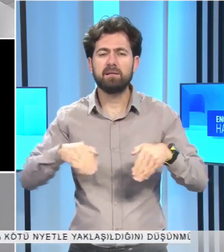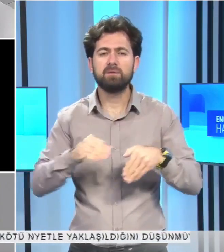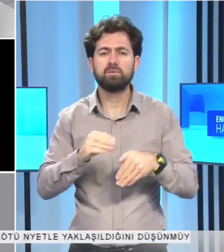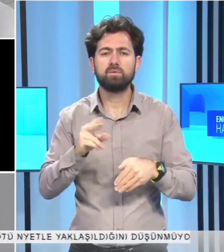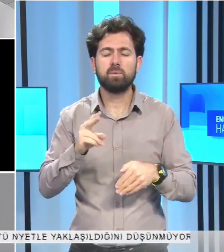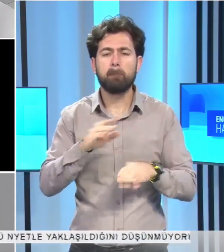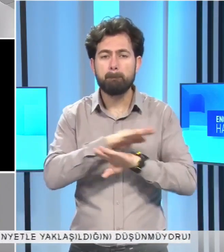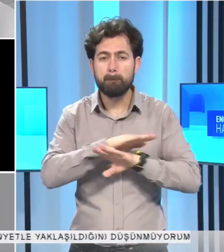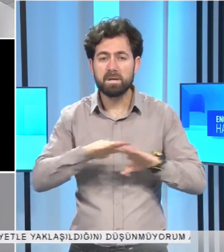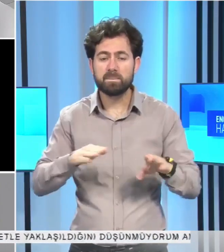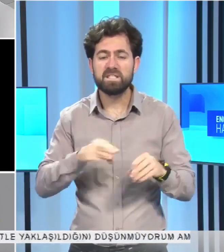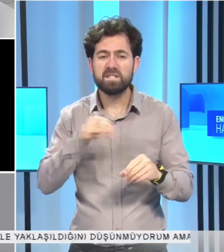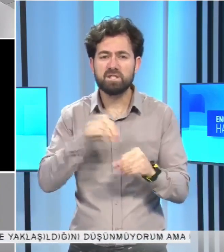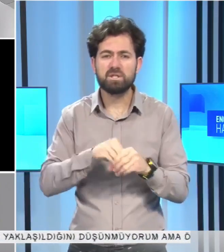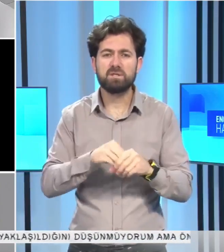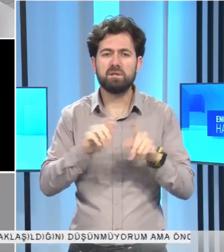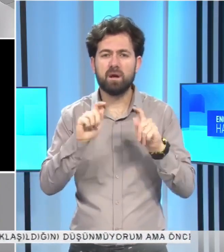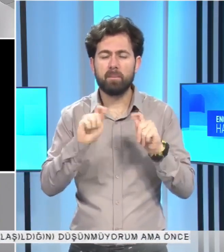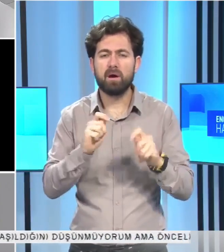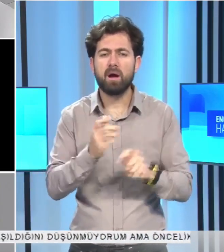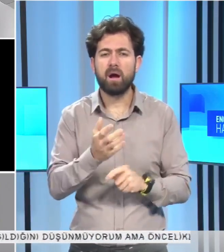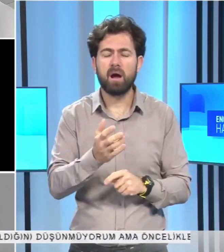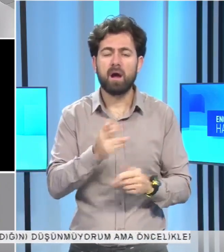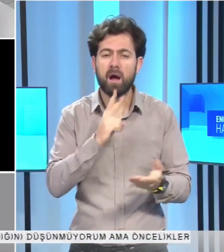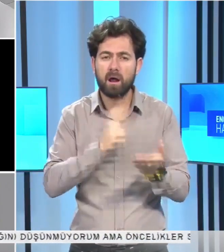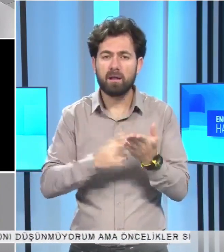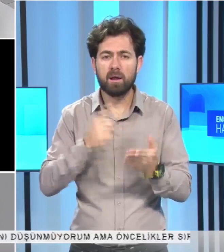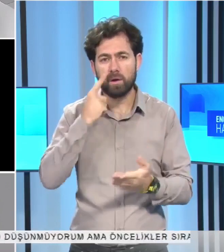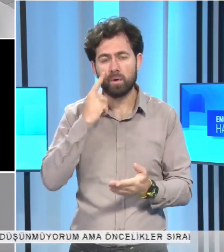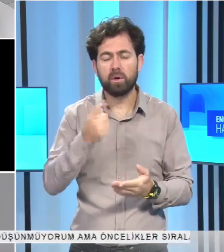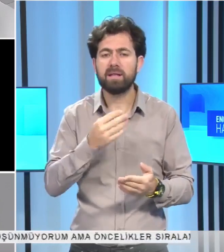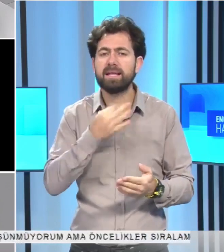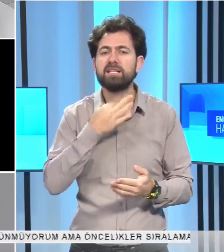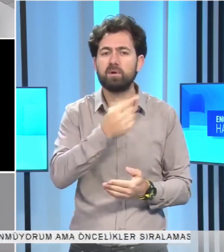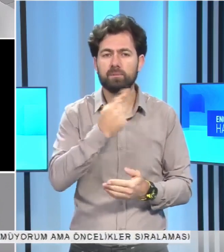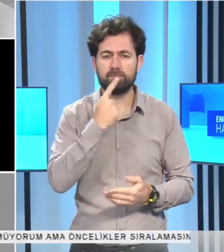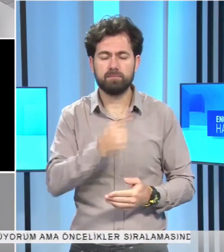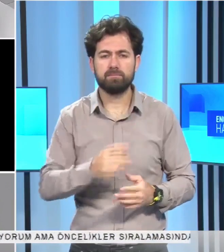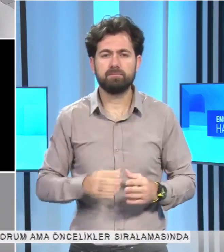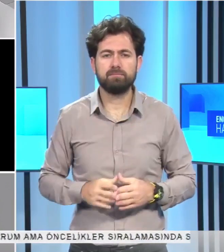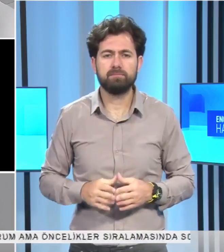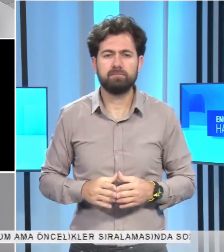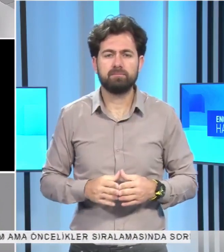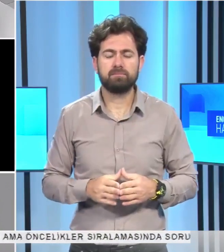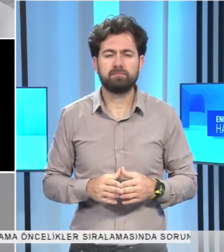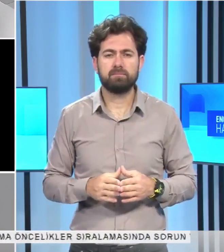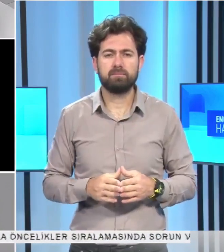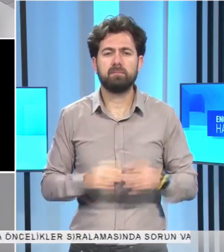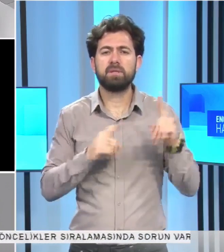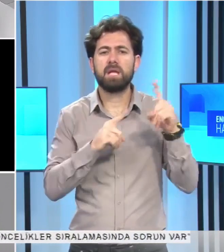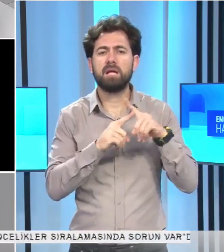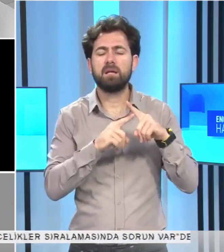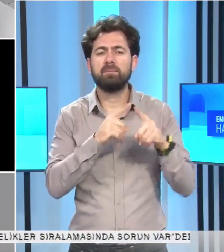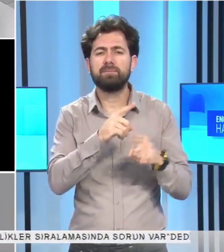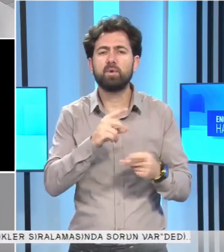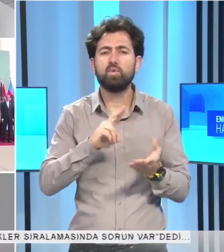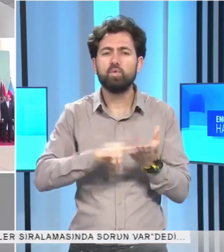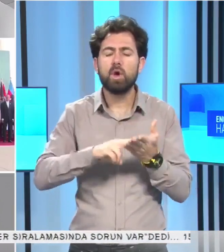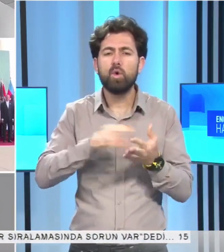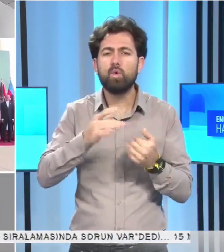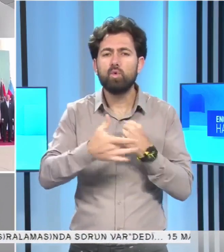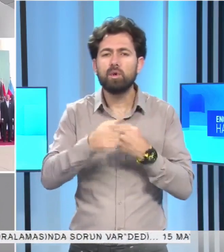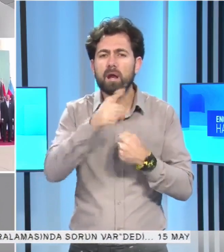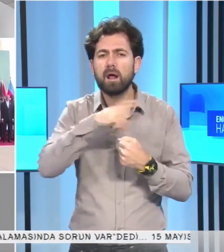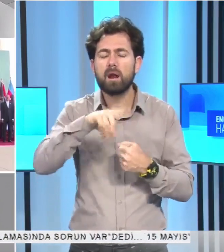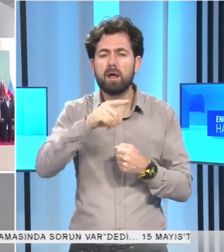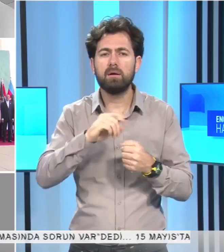sona erdirilmesine yönelik alınan kararlar dolayısıyla teşekkürlerini iletti. Tatar, üye